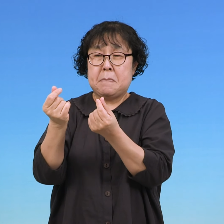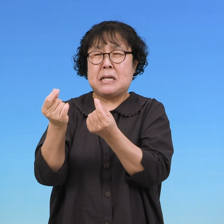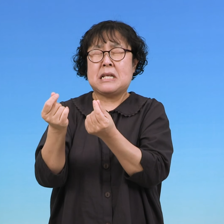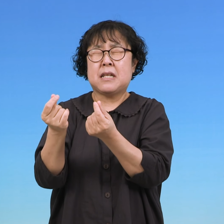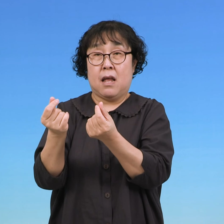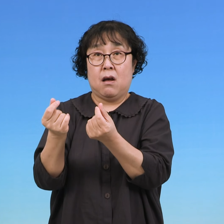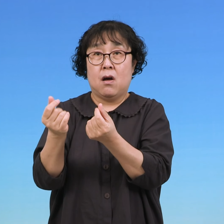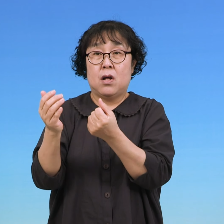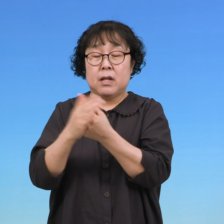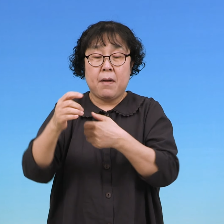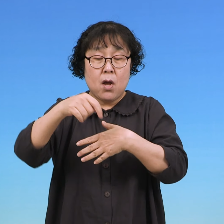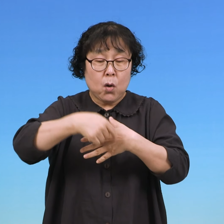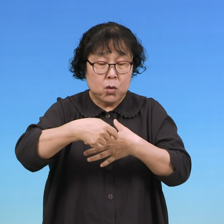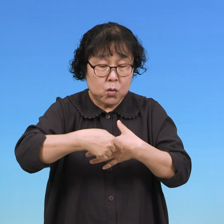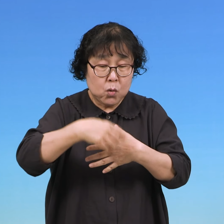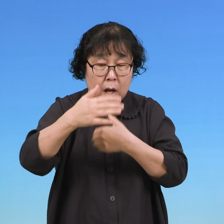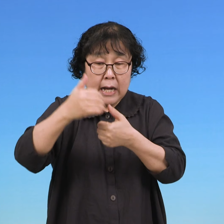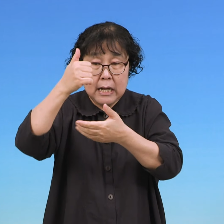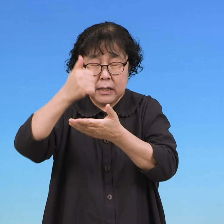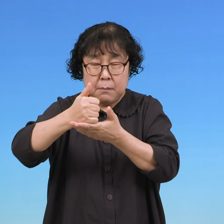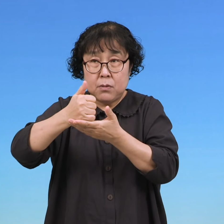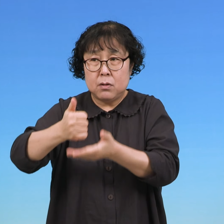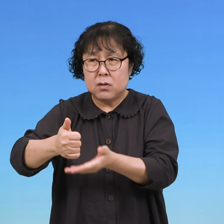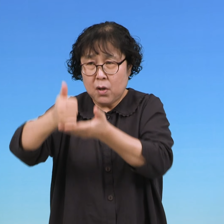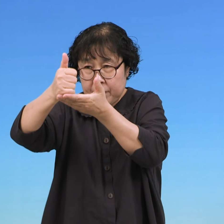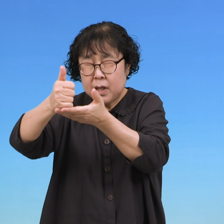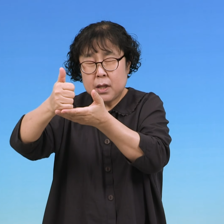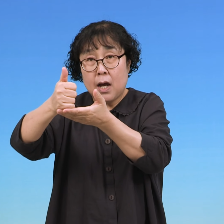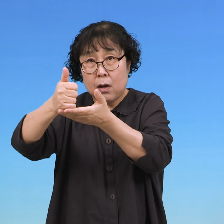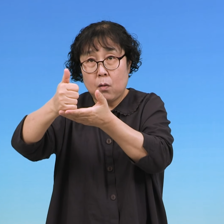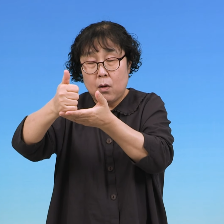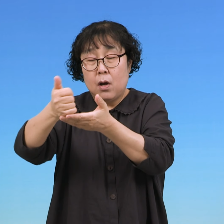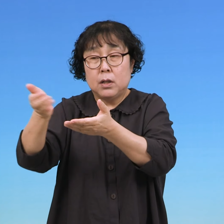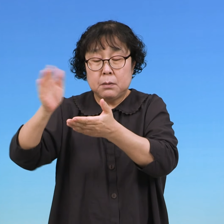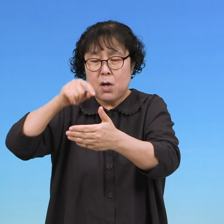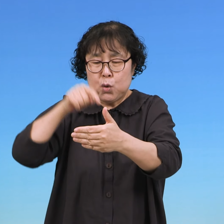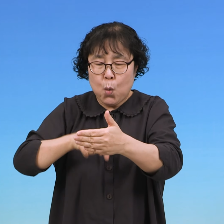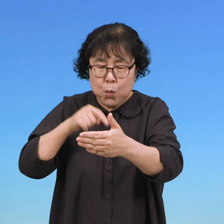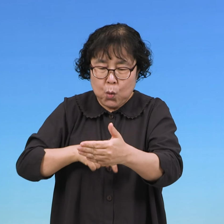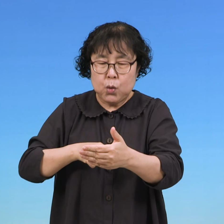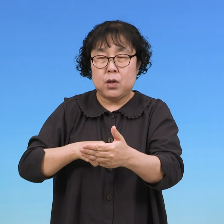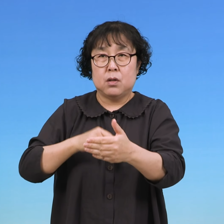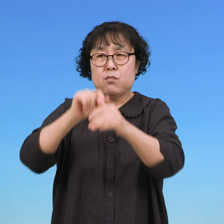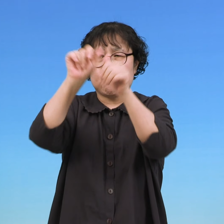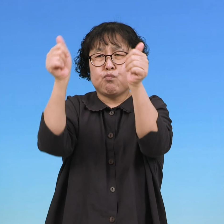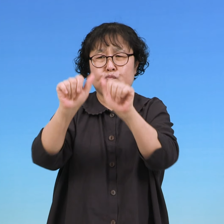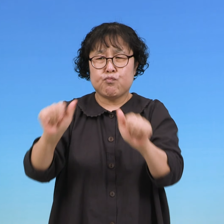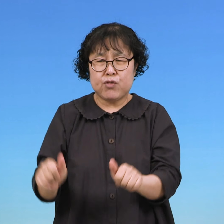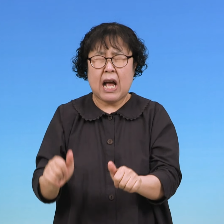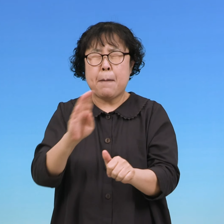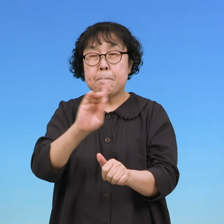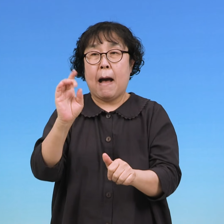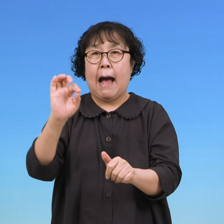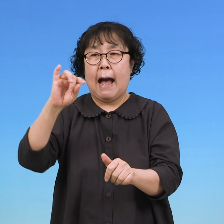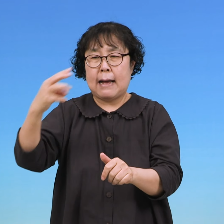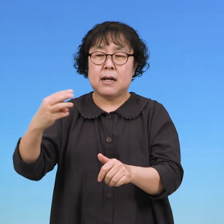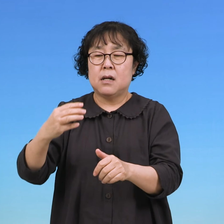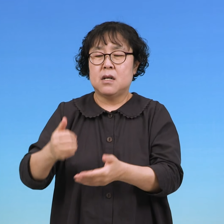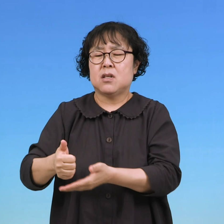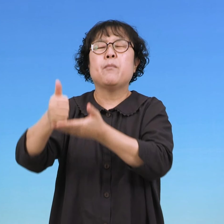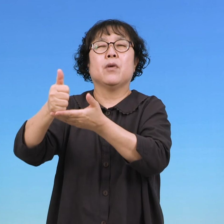하지만, 하나님을 섬긴다 하지만 사실은 그 욕망을 자극하는 발을 섬기던 그런 시대라는 겁니다. 요새